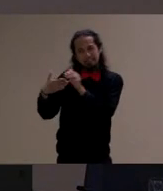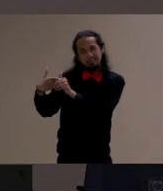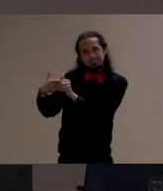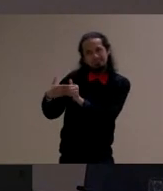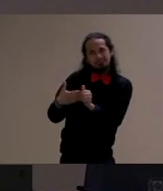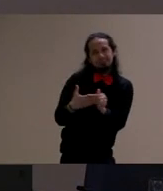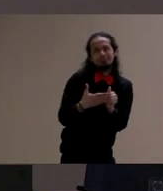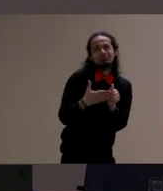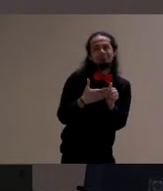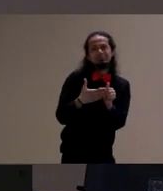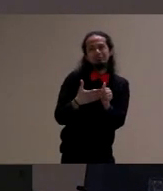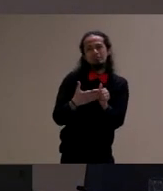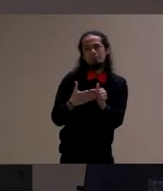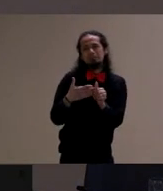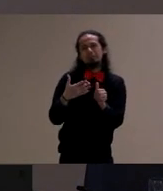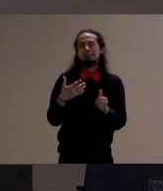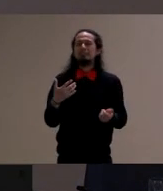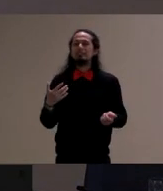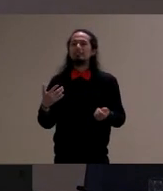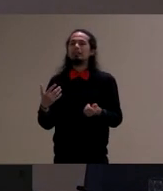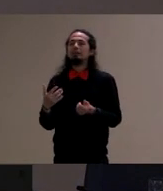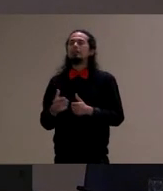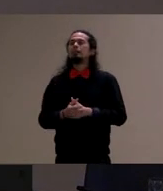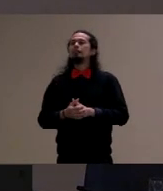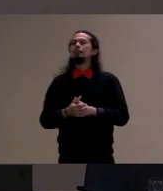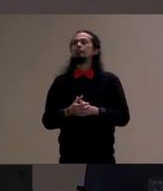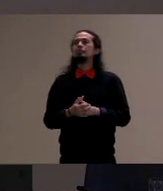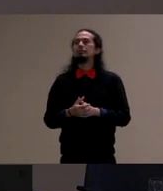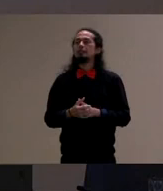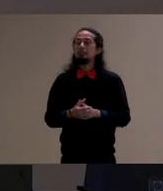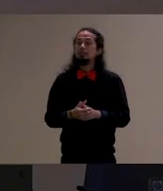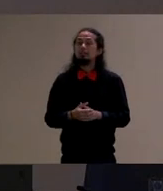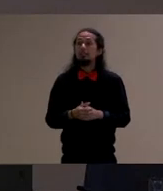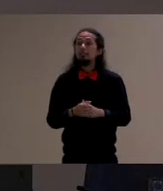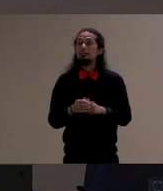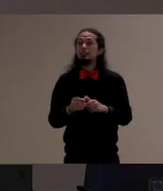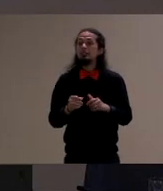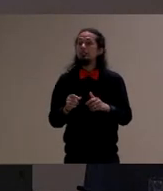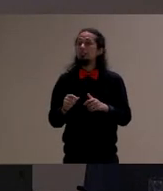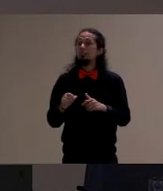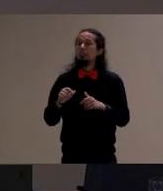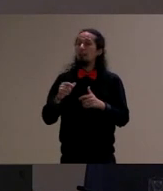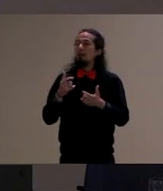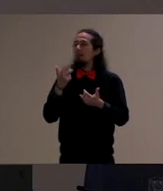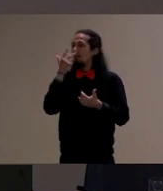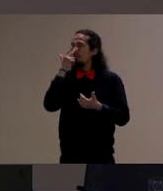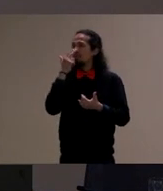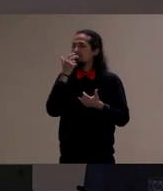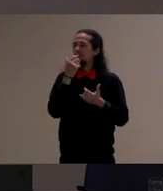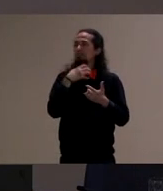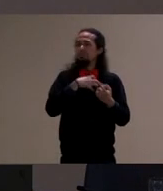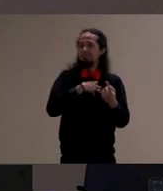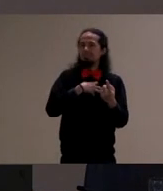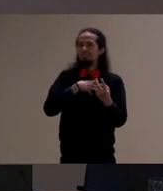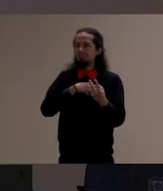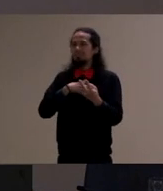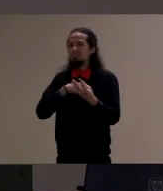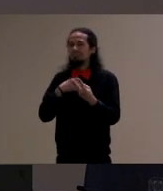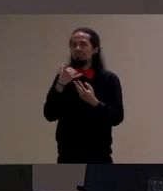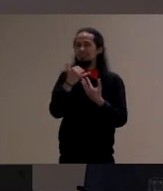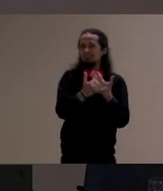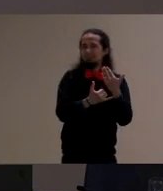normatividade o a submissão né então para além de um jogo de sentido e são experiência